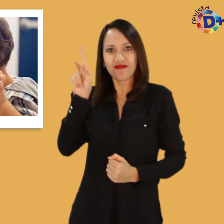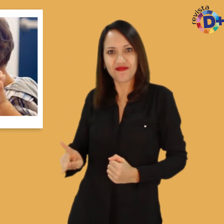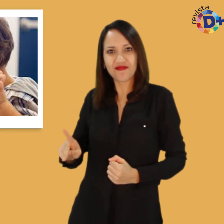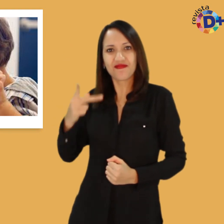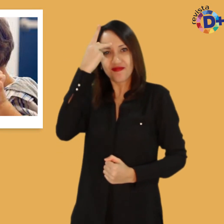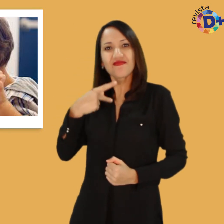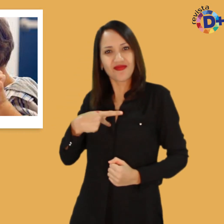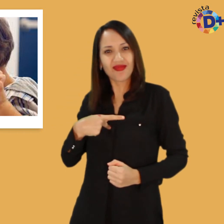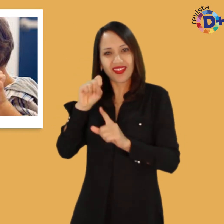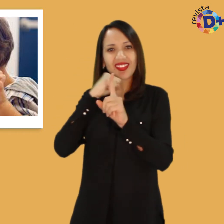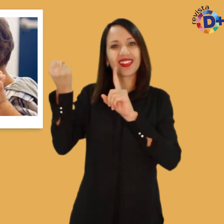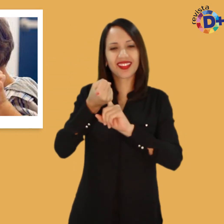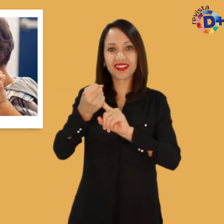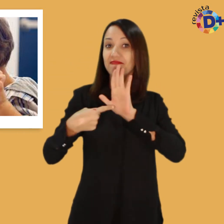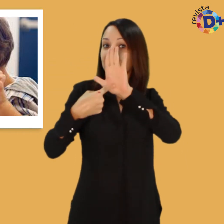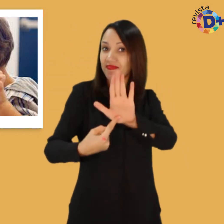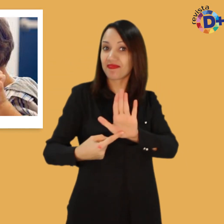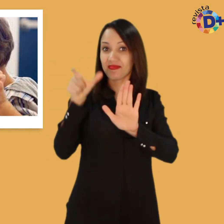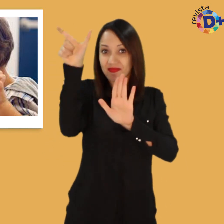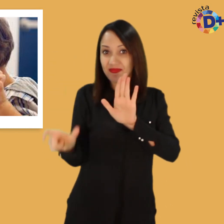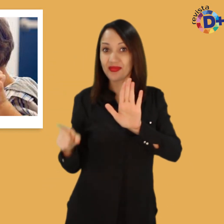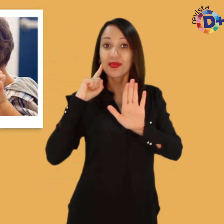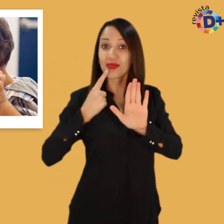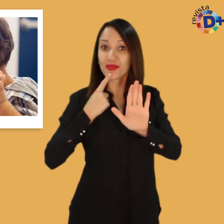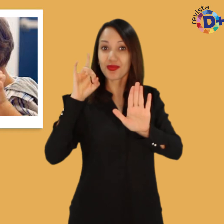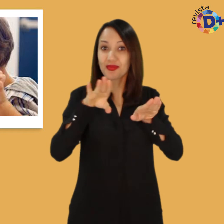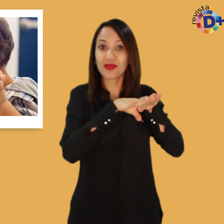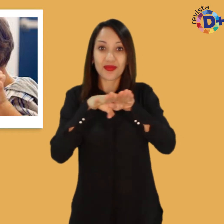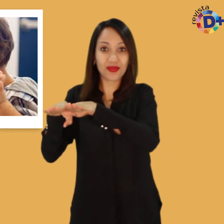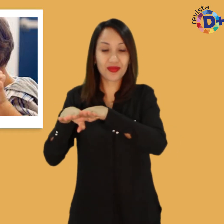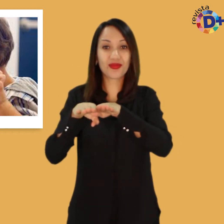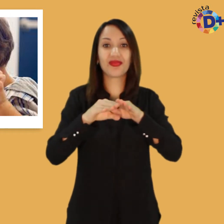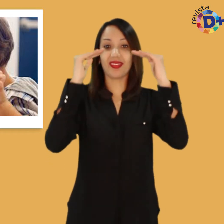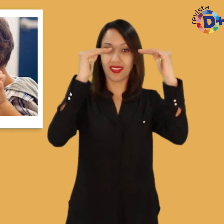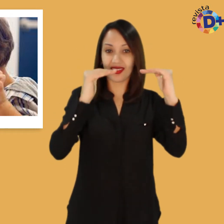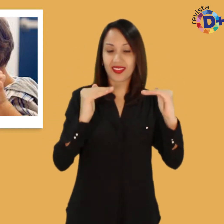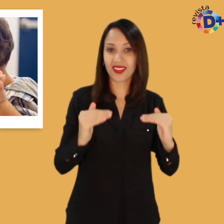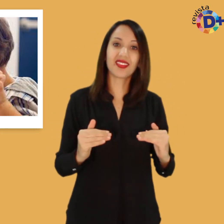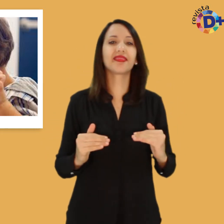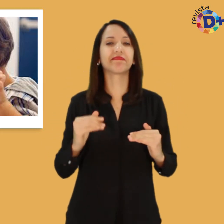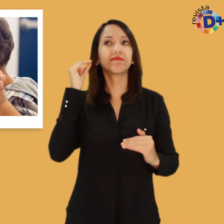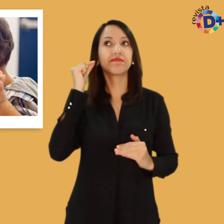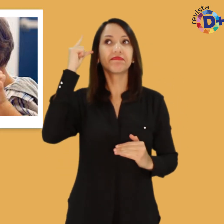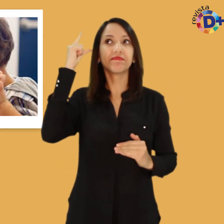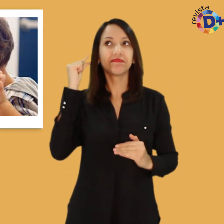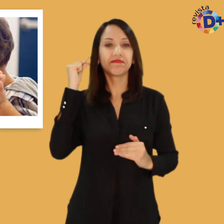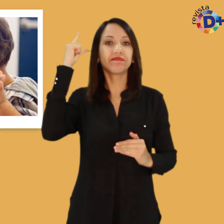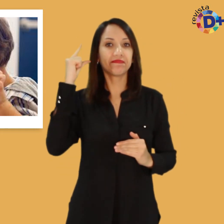de identificação dos surdos simplesmente por padrões classificatórios de perda auditiva, levado a cabo